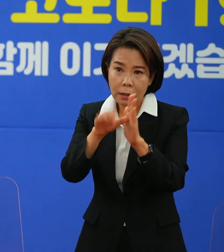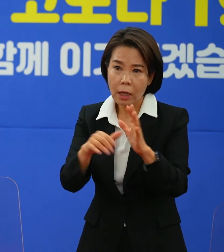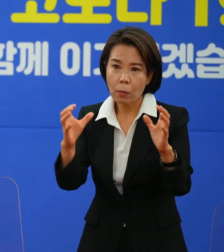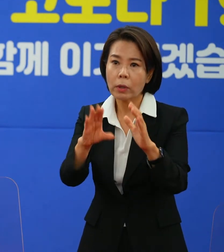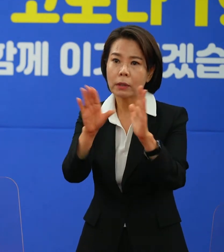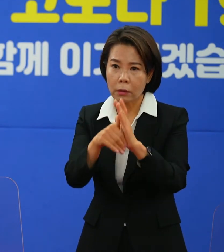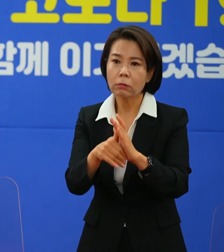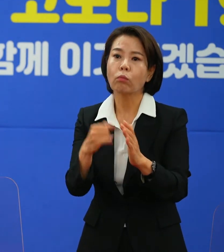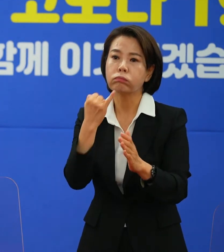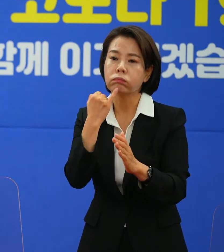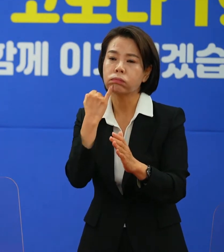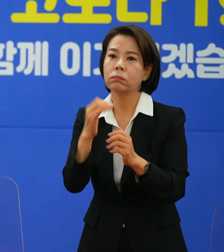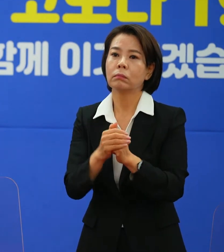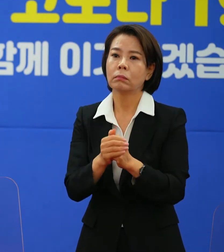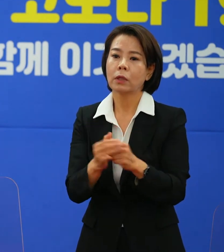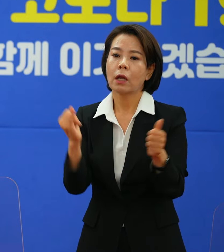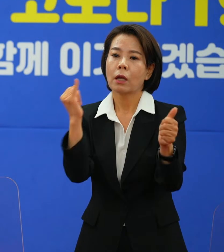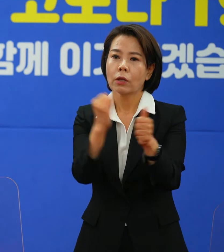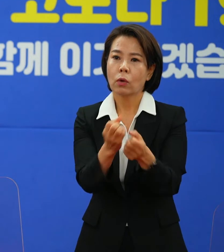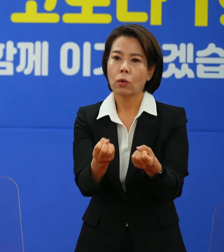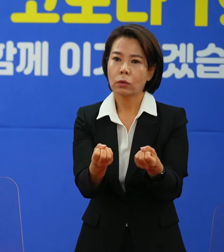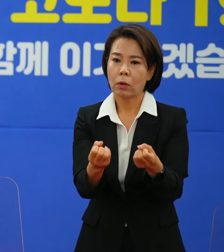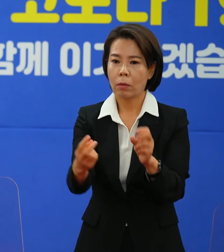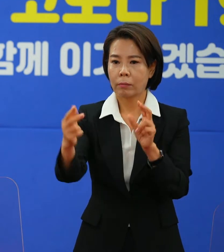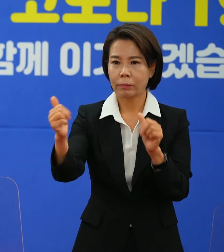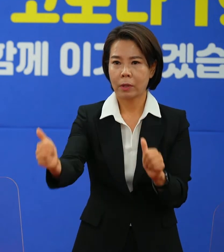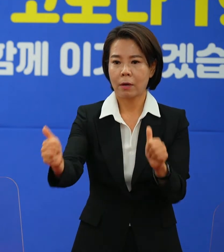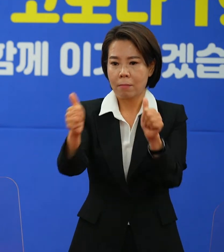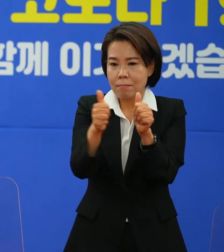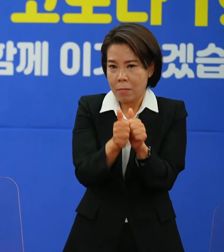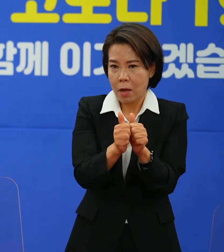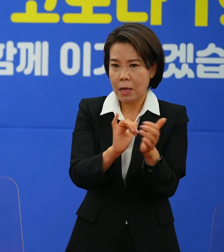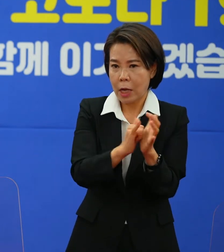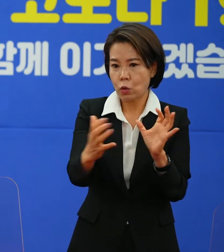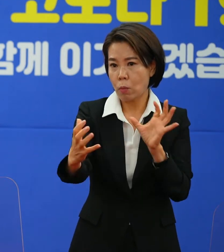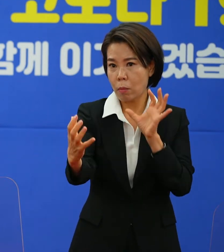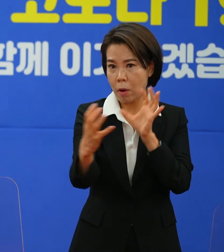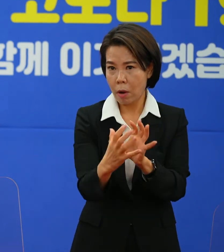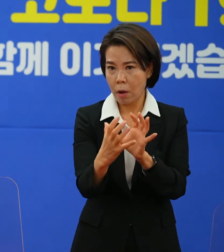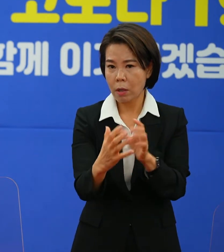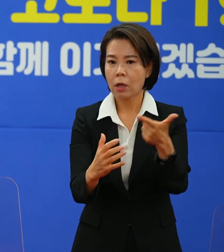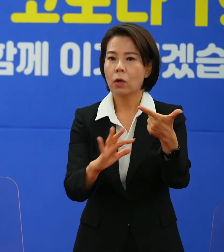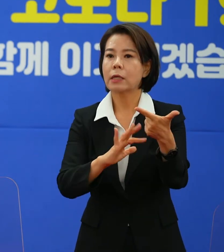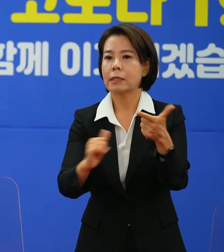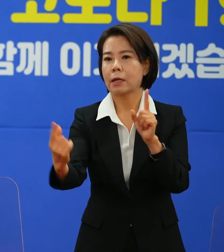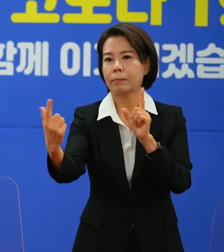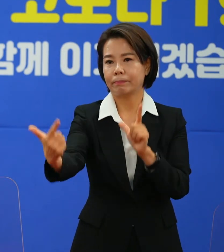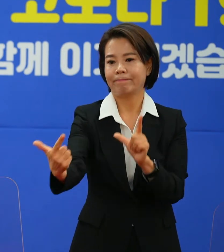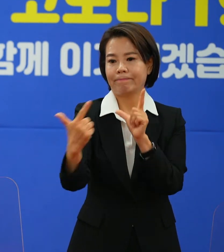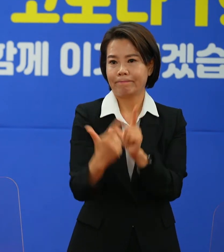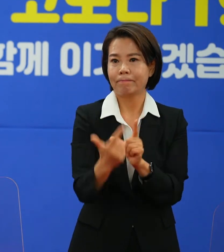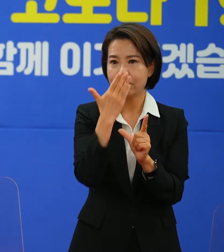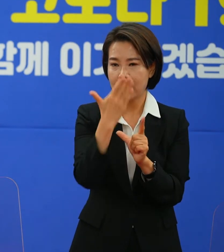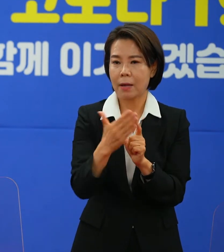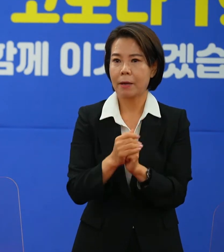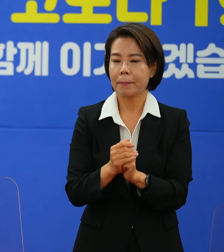인정합니다. 결혼을 위한 상견례로 가족이 모이는 경우는 6명까지만 가능합니다.